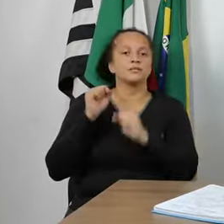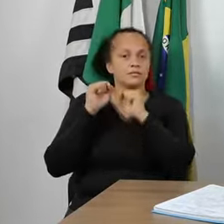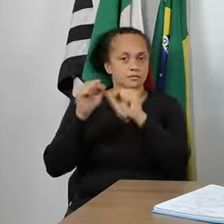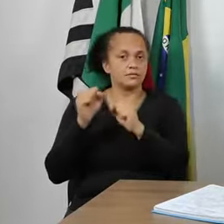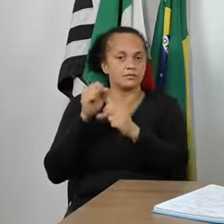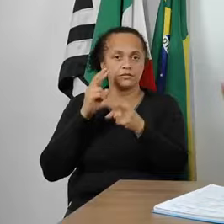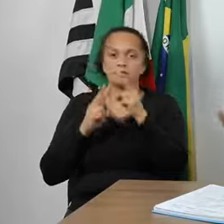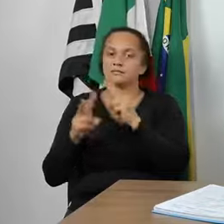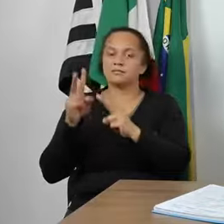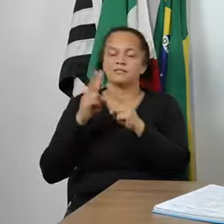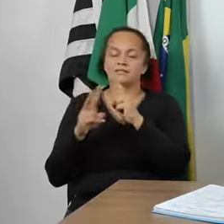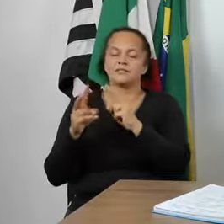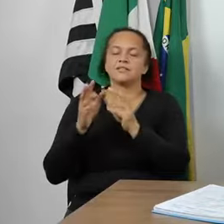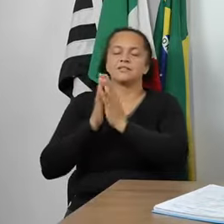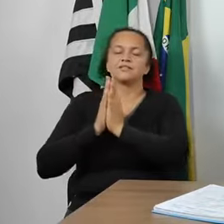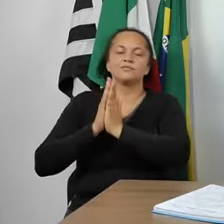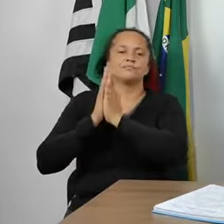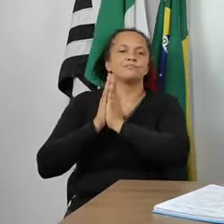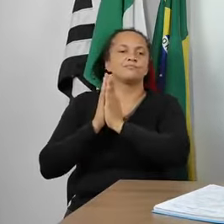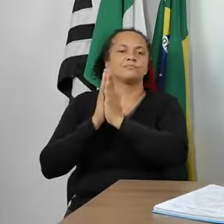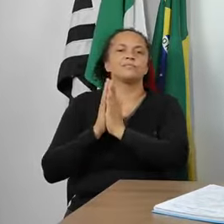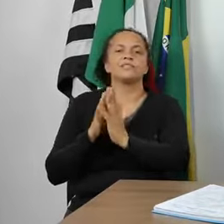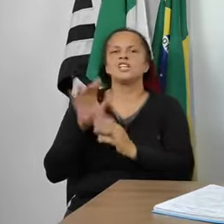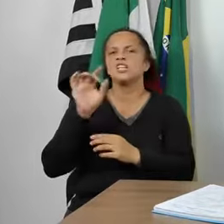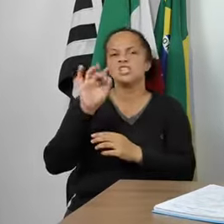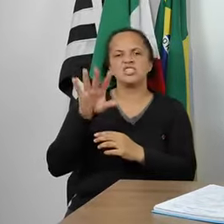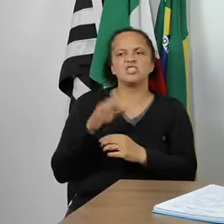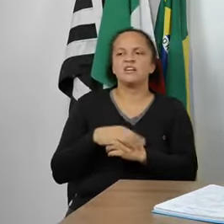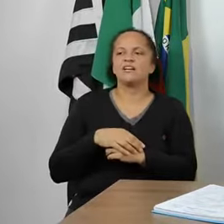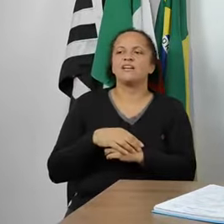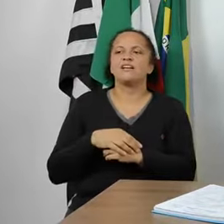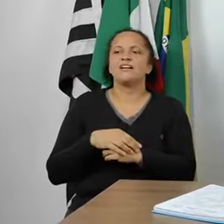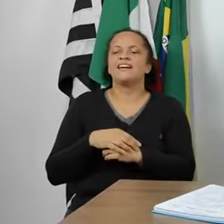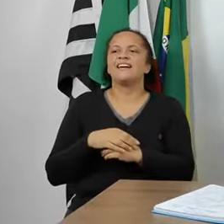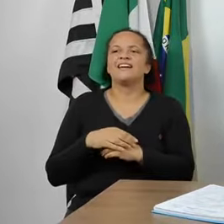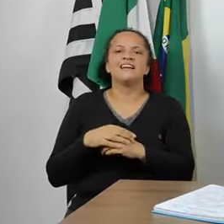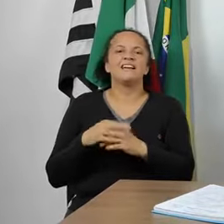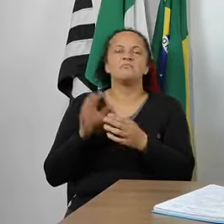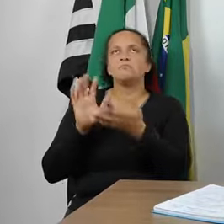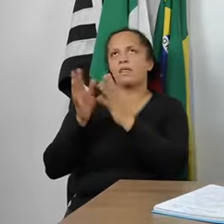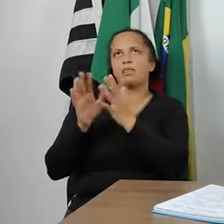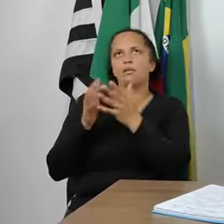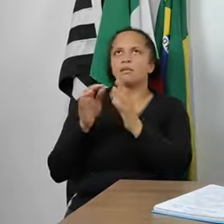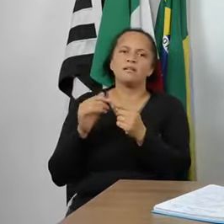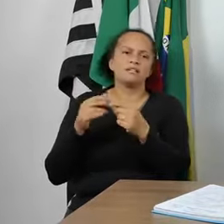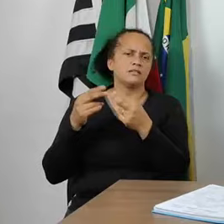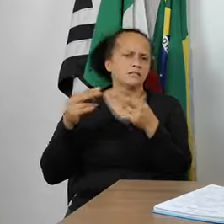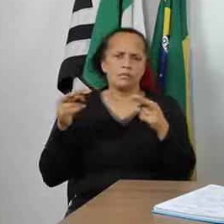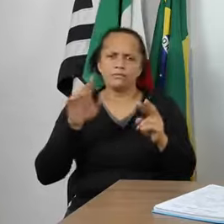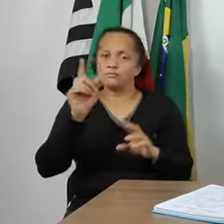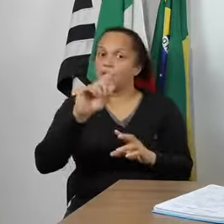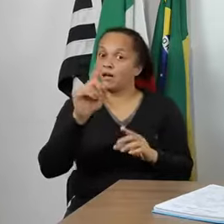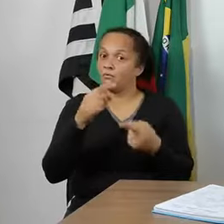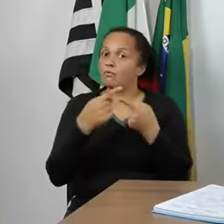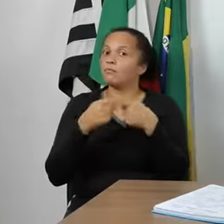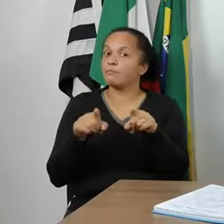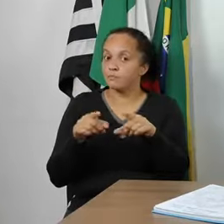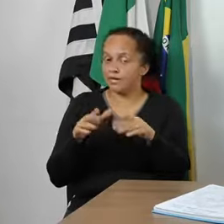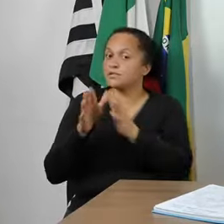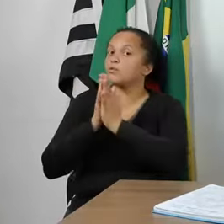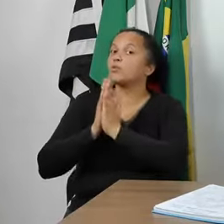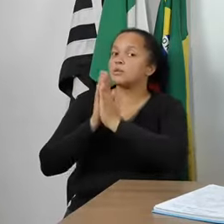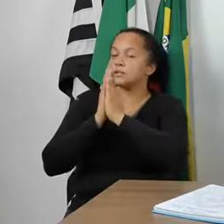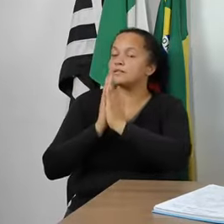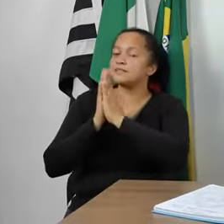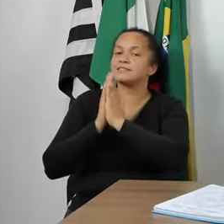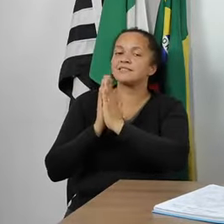simplesmente liberar palavras no ar, mas palavras que estejam fundamentadas, pedidos, intercessões que